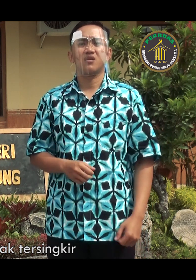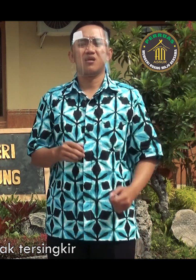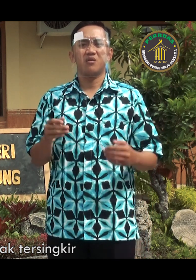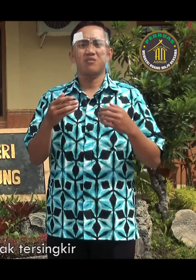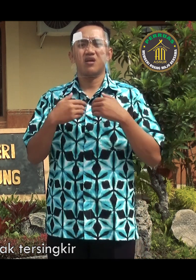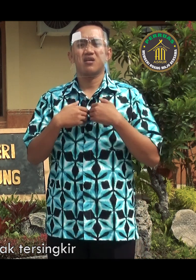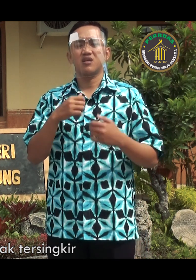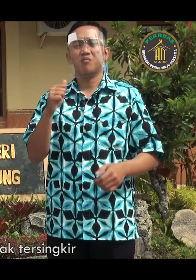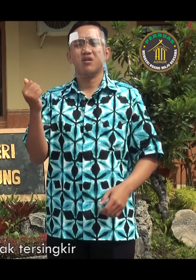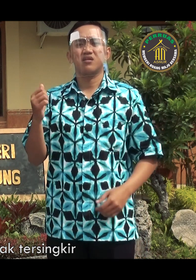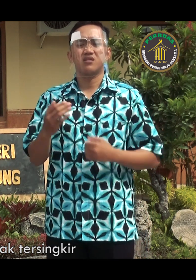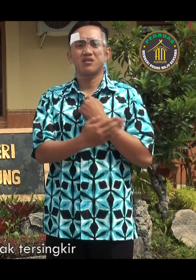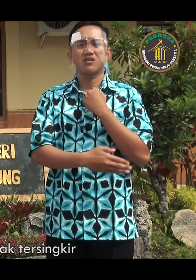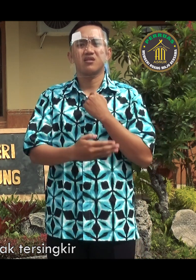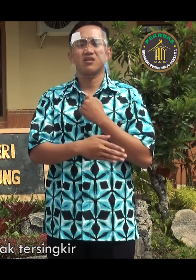tak